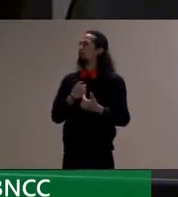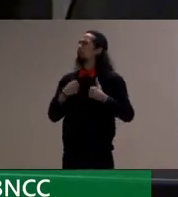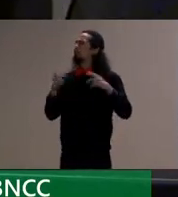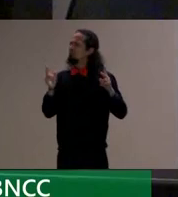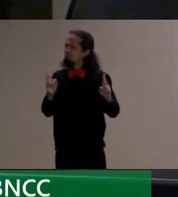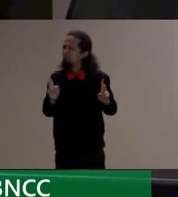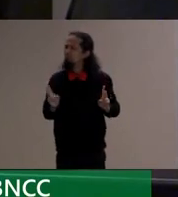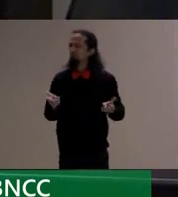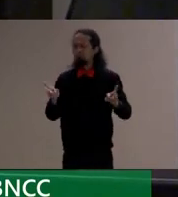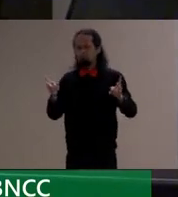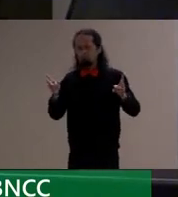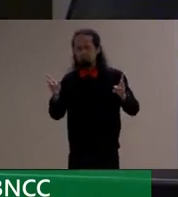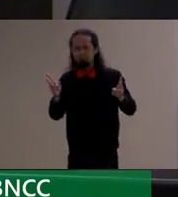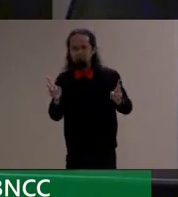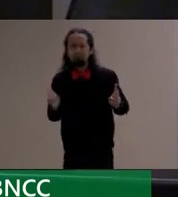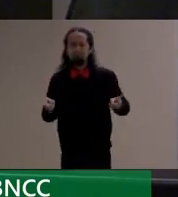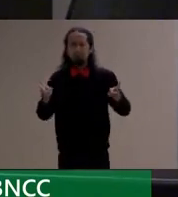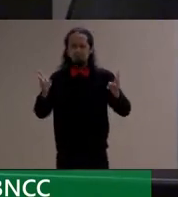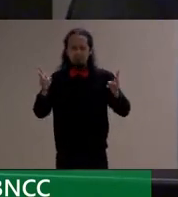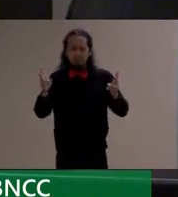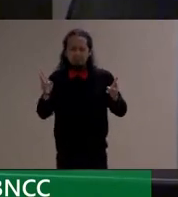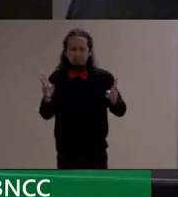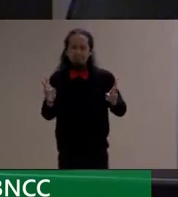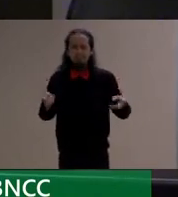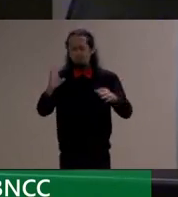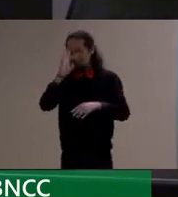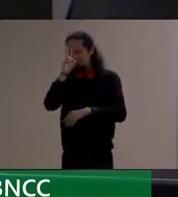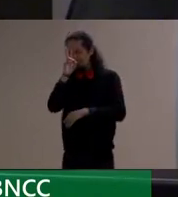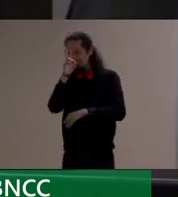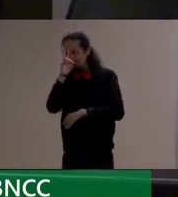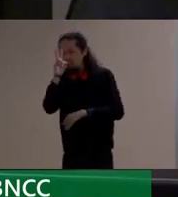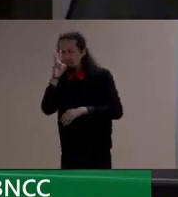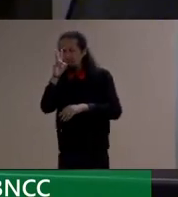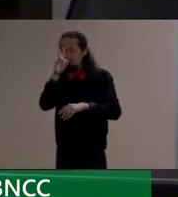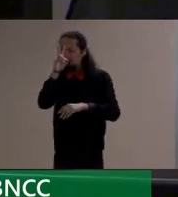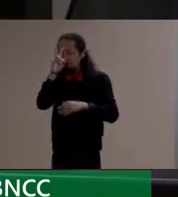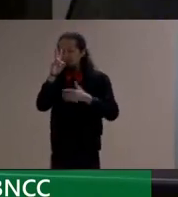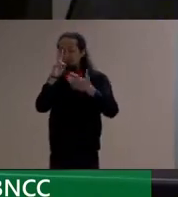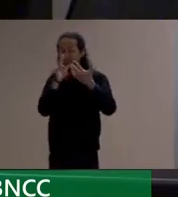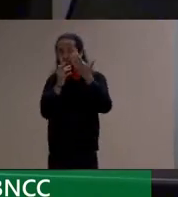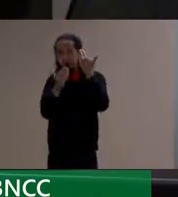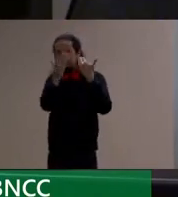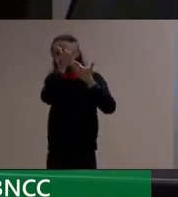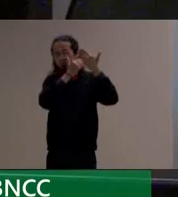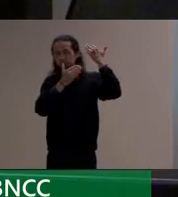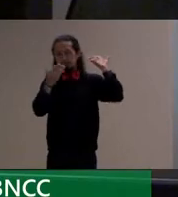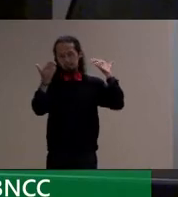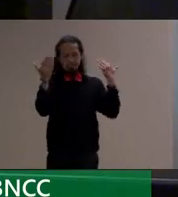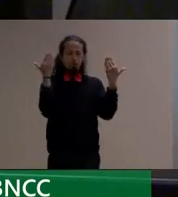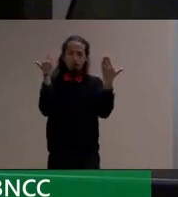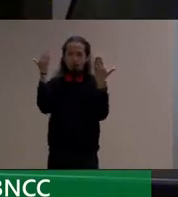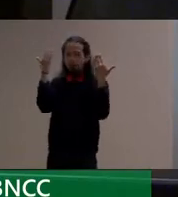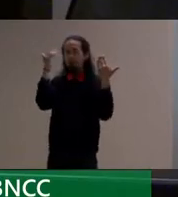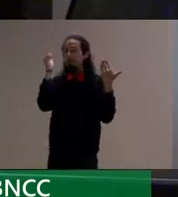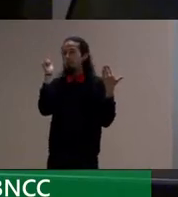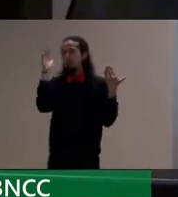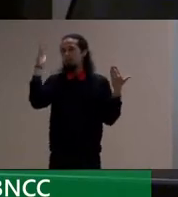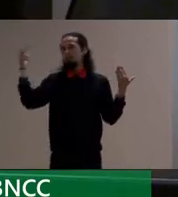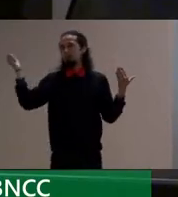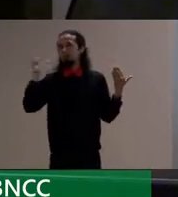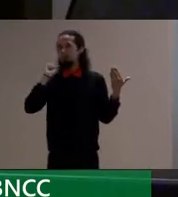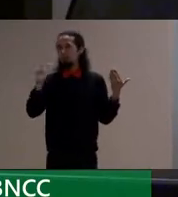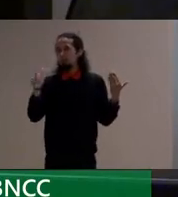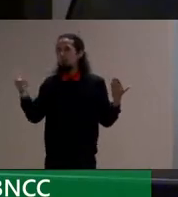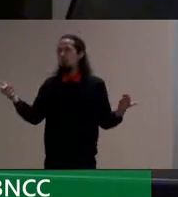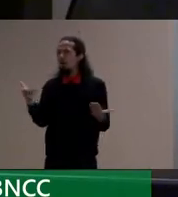mais forte do que ontem minha resistência é a minha voz bom